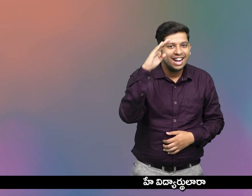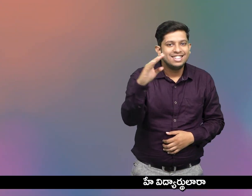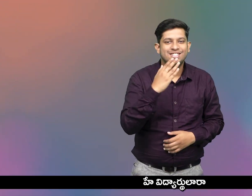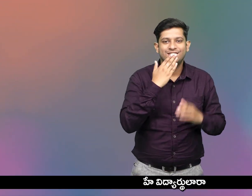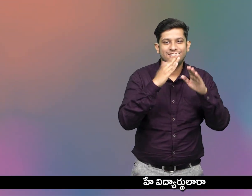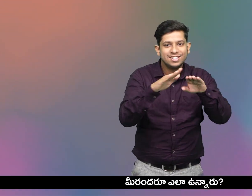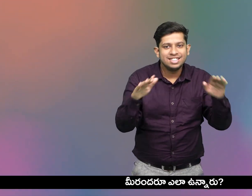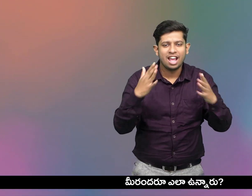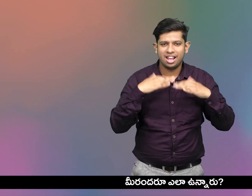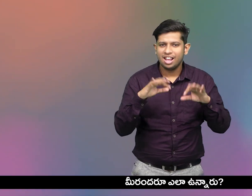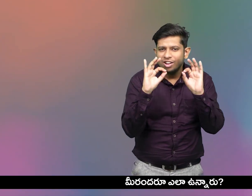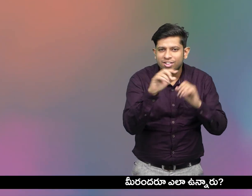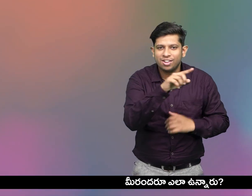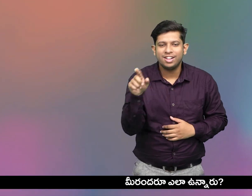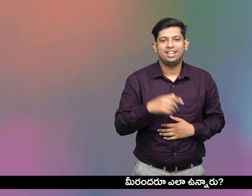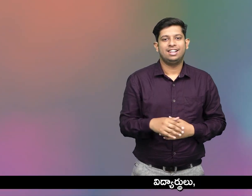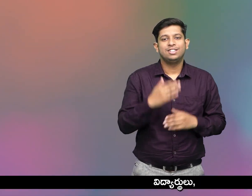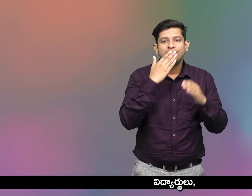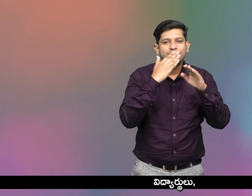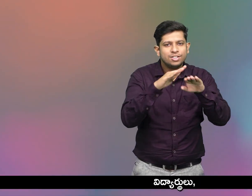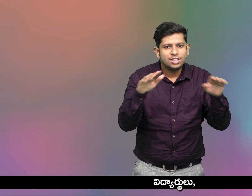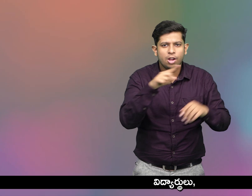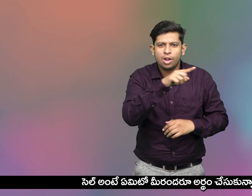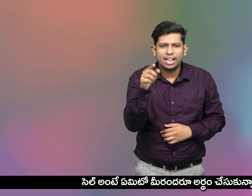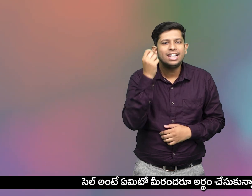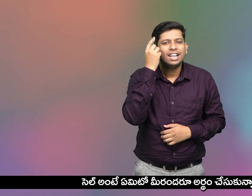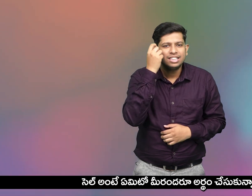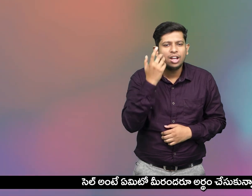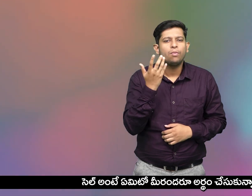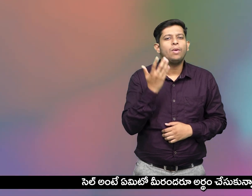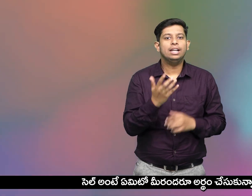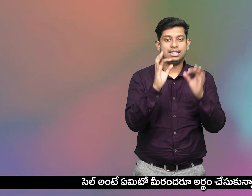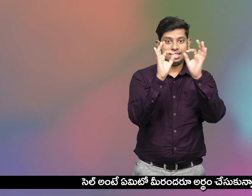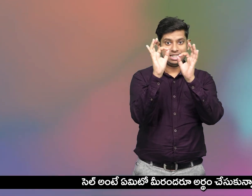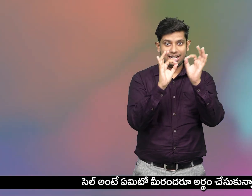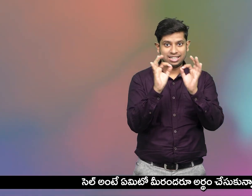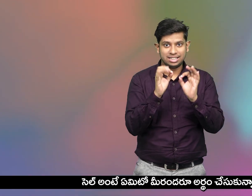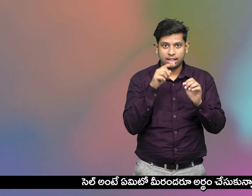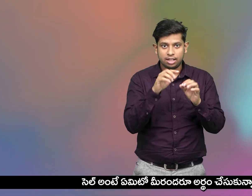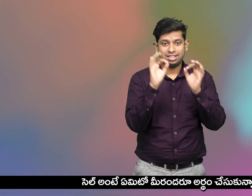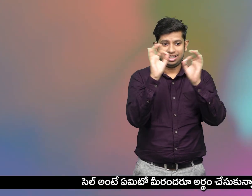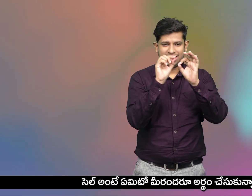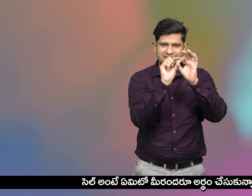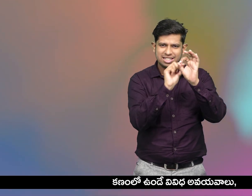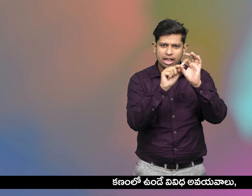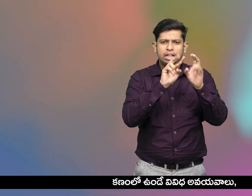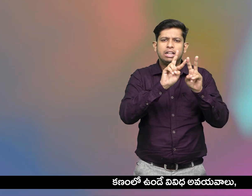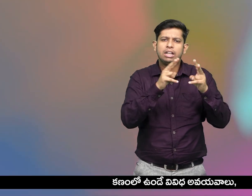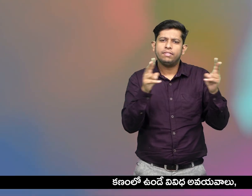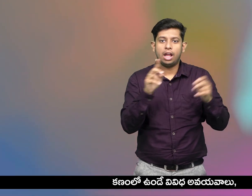విద్యార్థులారా, మీరందరూ ఎలా ఉన్నారు? విద్యార్థులు, సెల్ అంటే ఏమిటో మీరందరూ అర్థం చేసుకున్నారు. కణంలో ఉండే